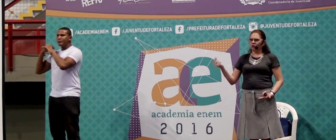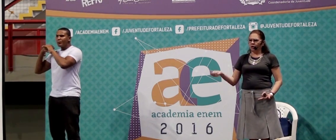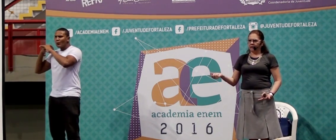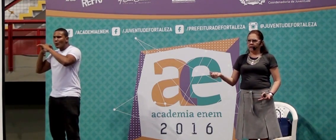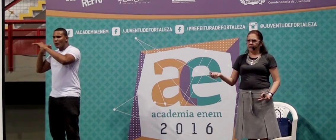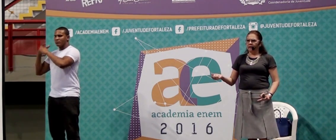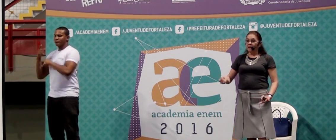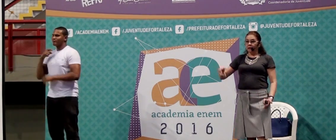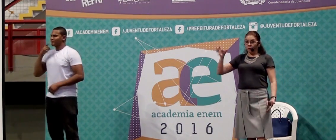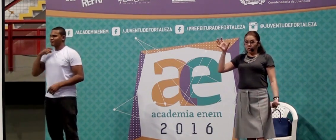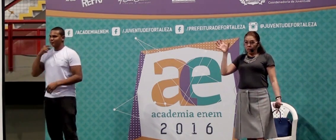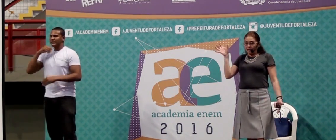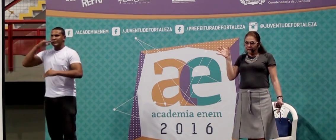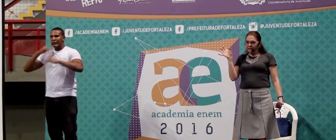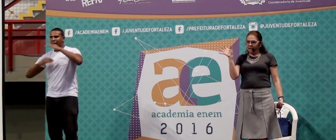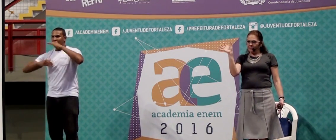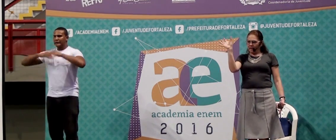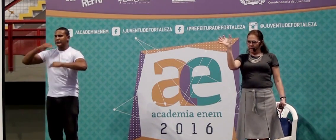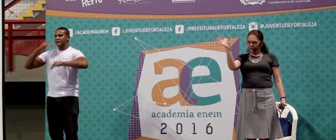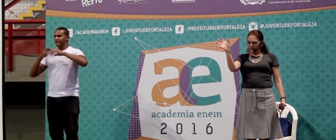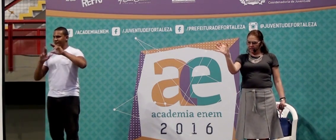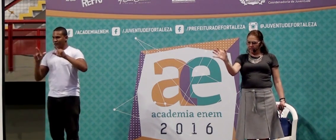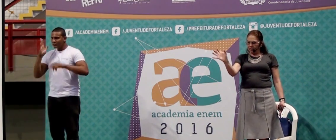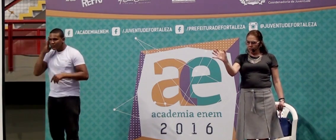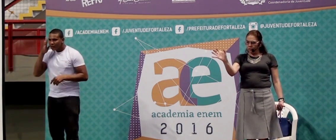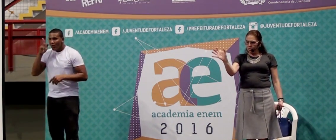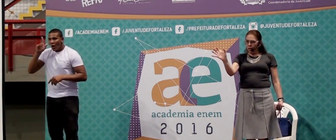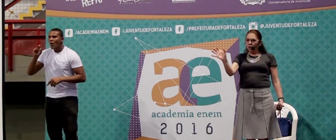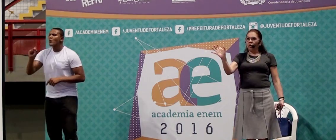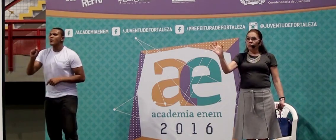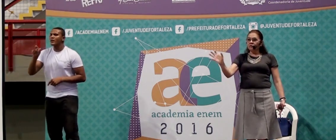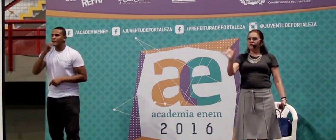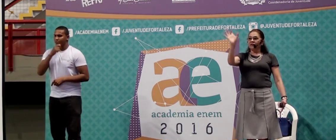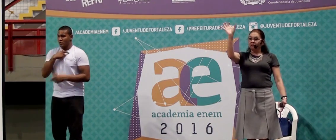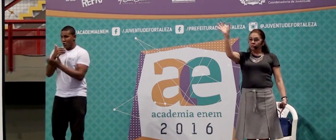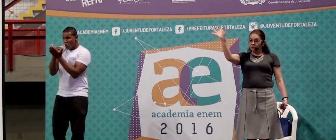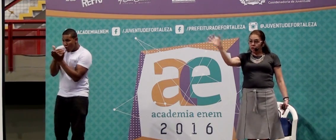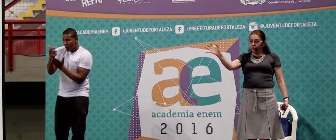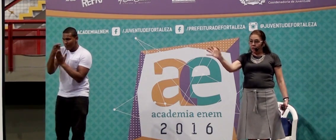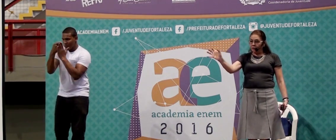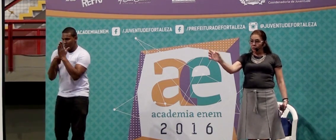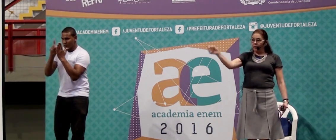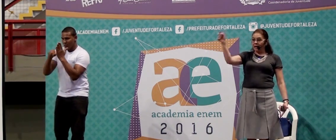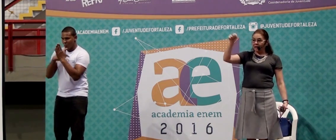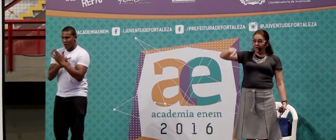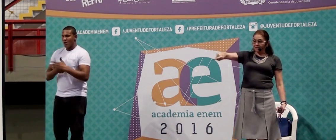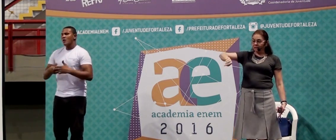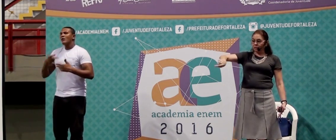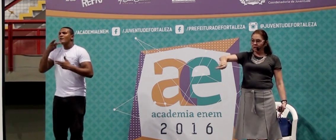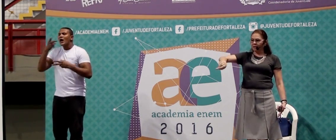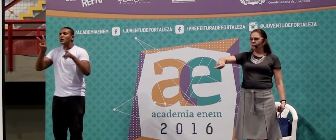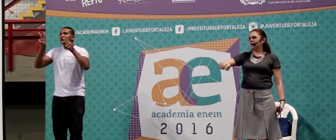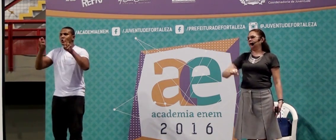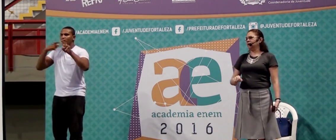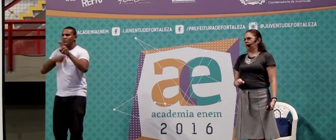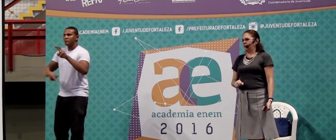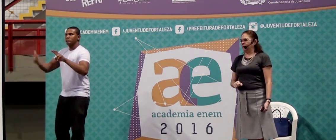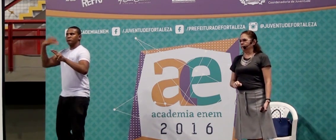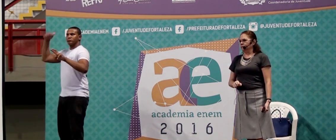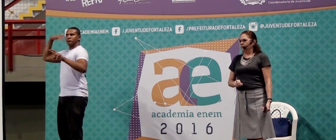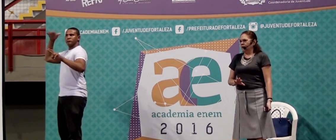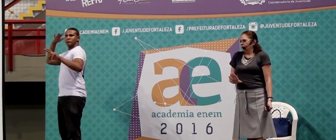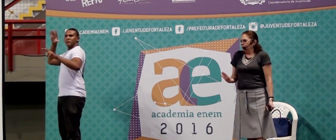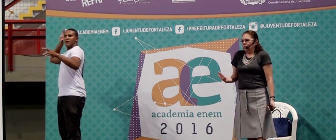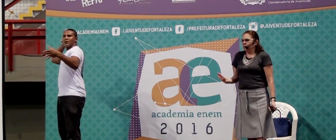alusão histórica? Eu começar minha redação com um fato histórico relacionado àquele